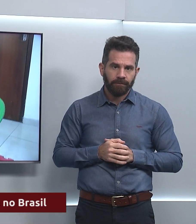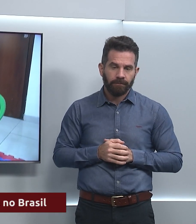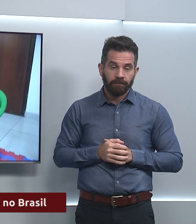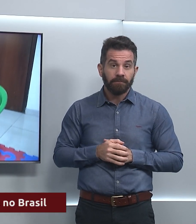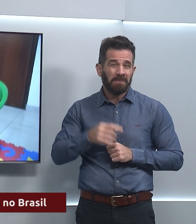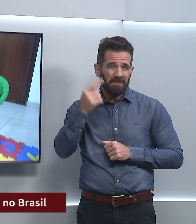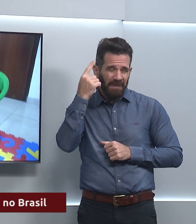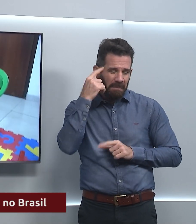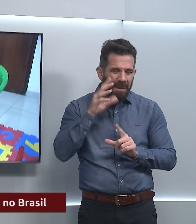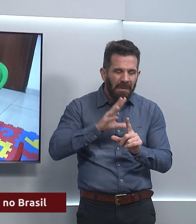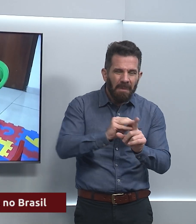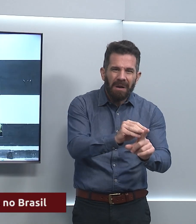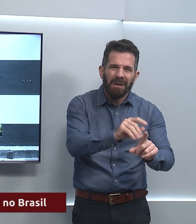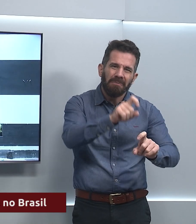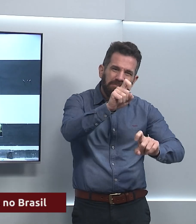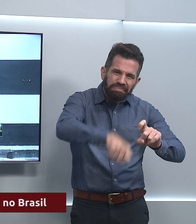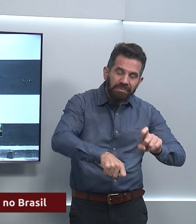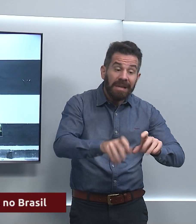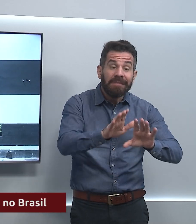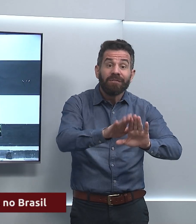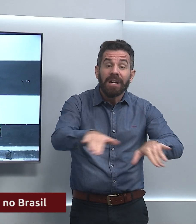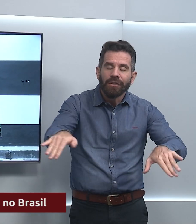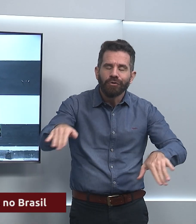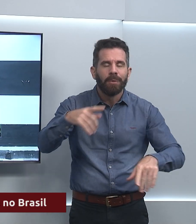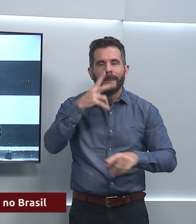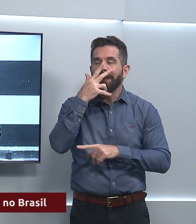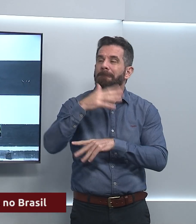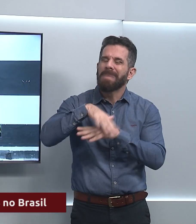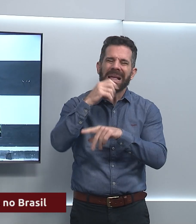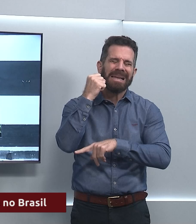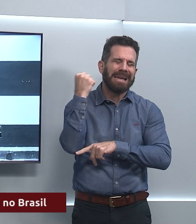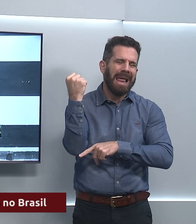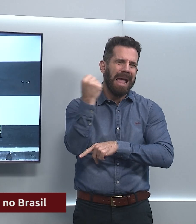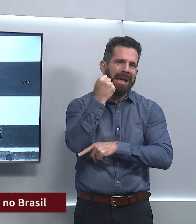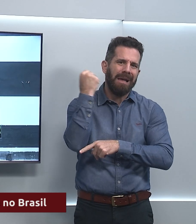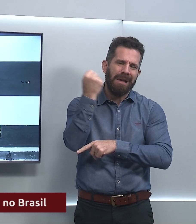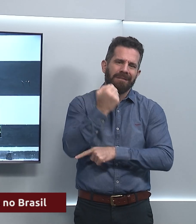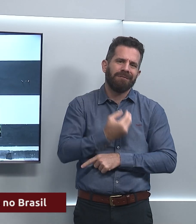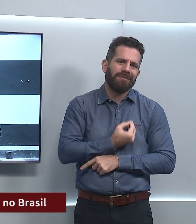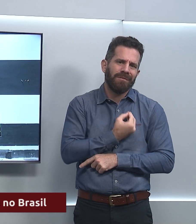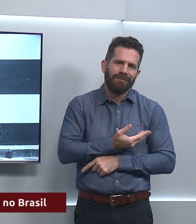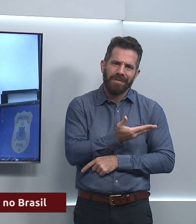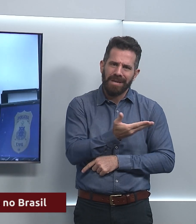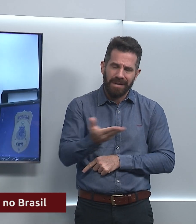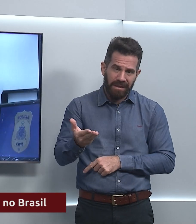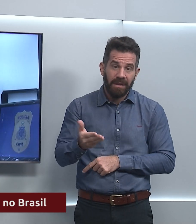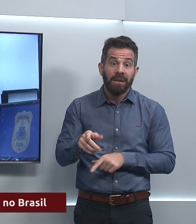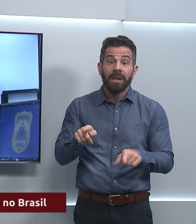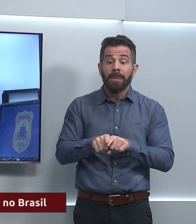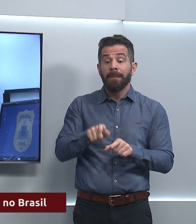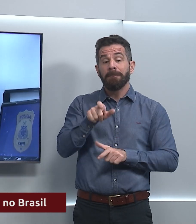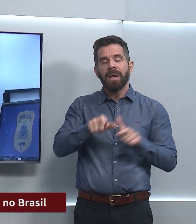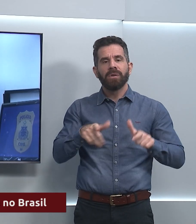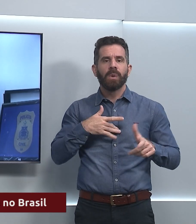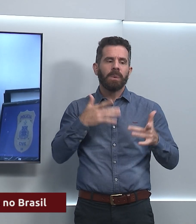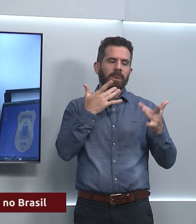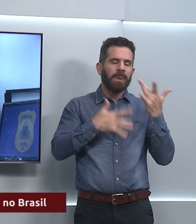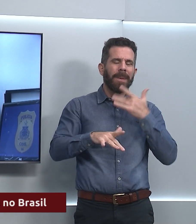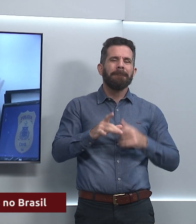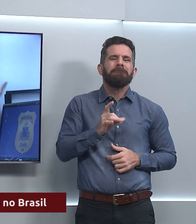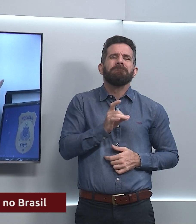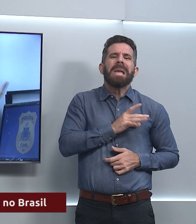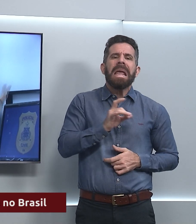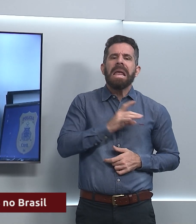mais graves de violência. Segundo a Polícia Civil, o silêncio e o medo das vítimas dificultam as denúncias e